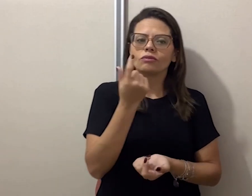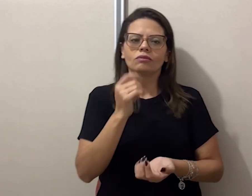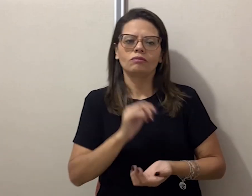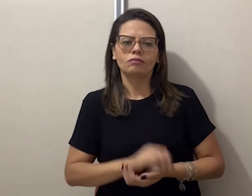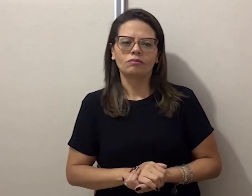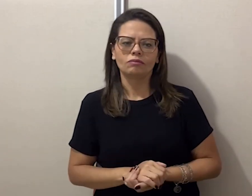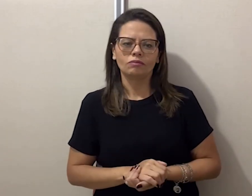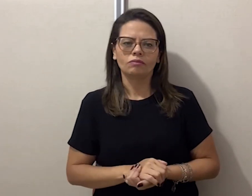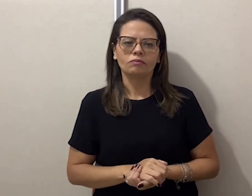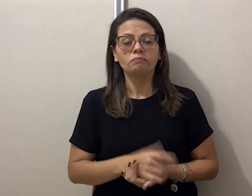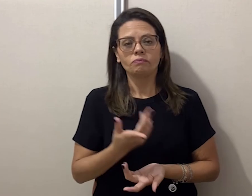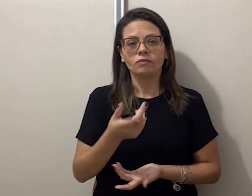Sobre dinheiro